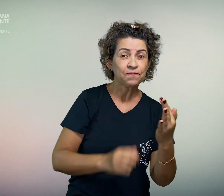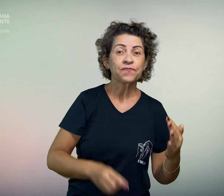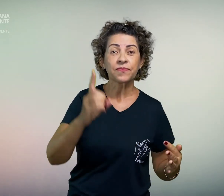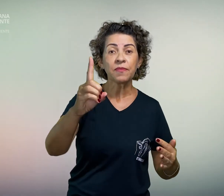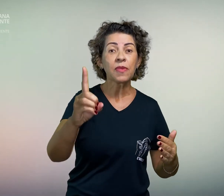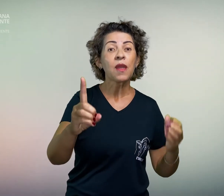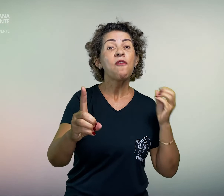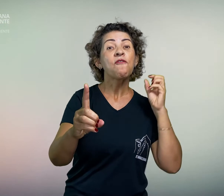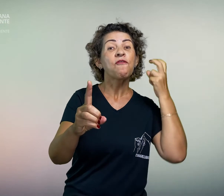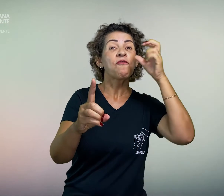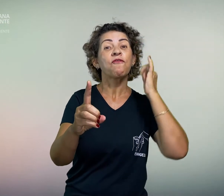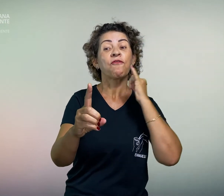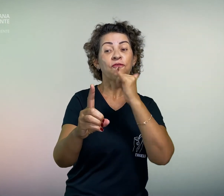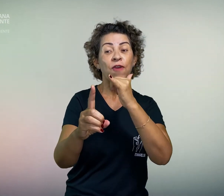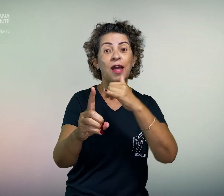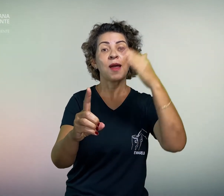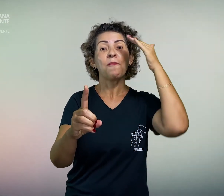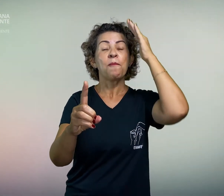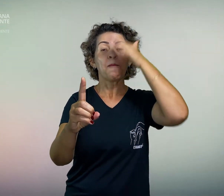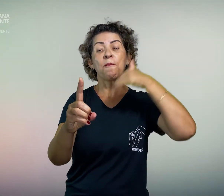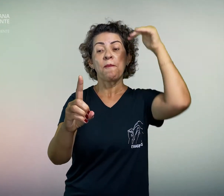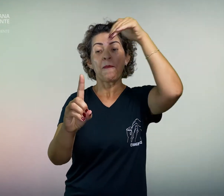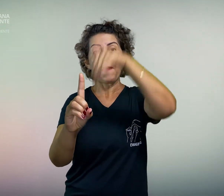e pecados familiares.